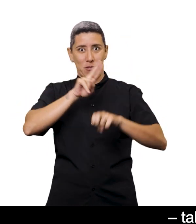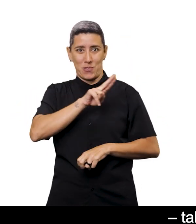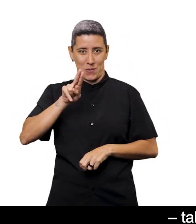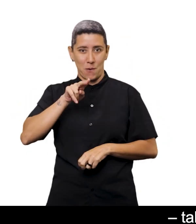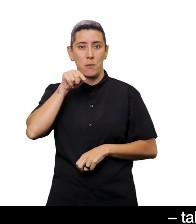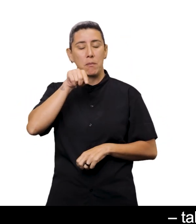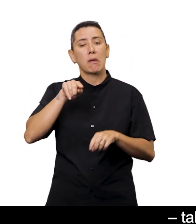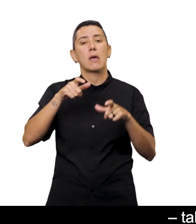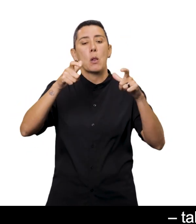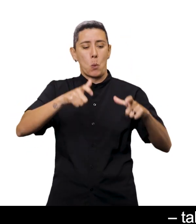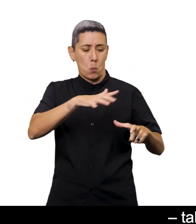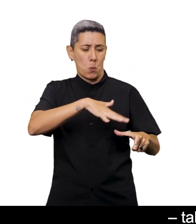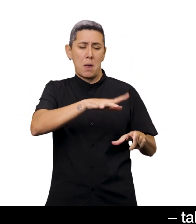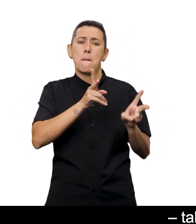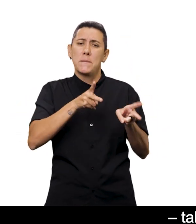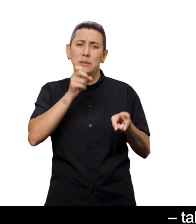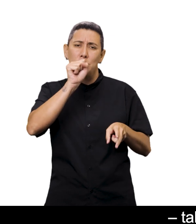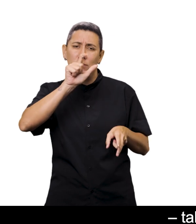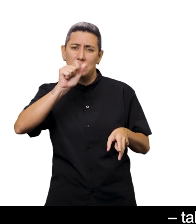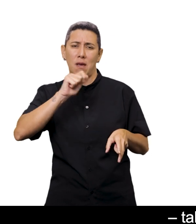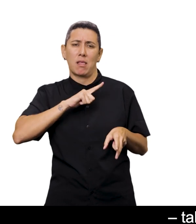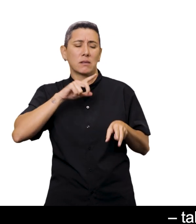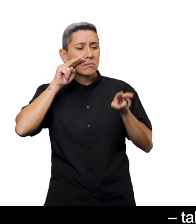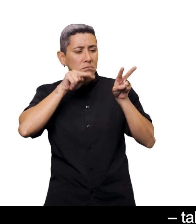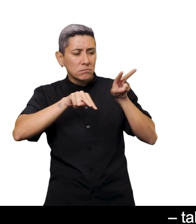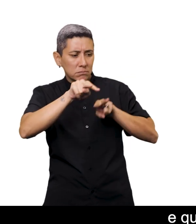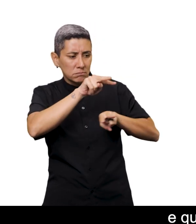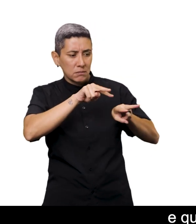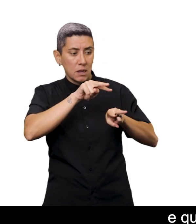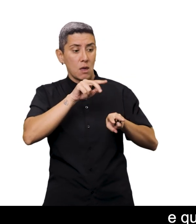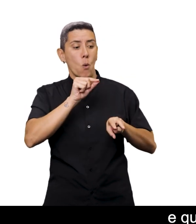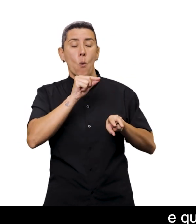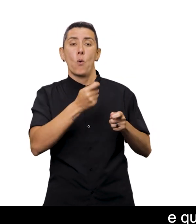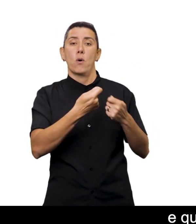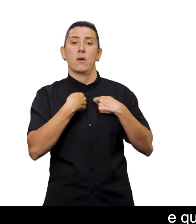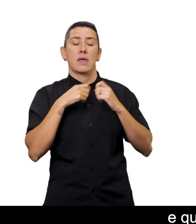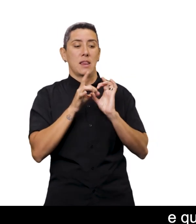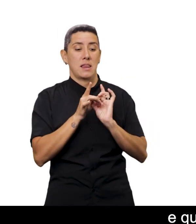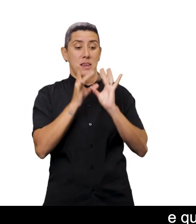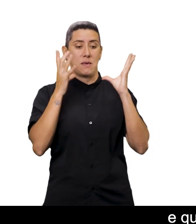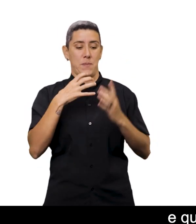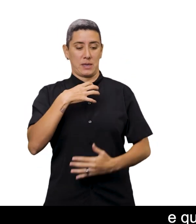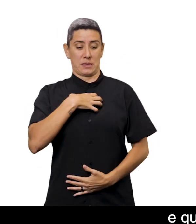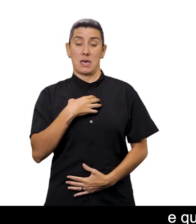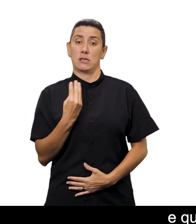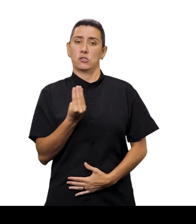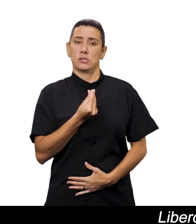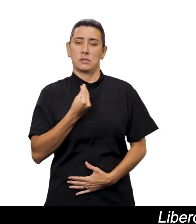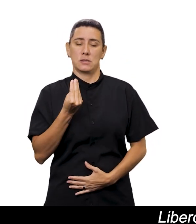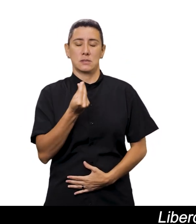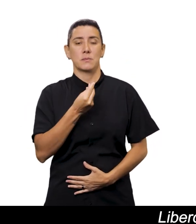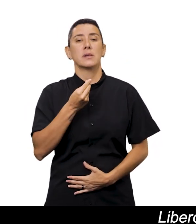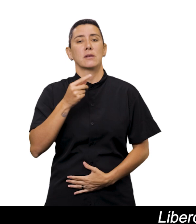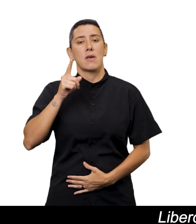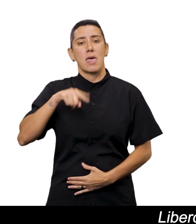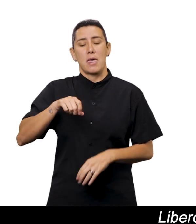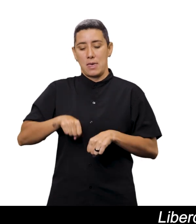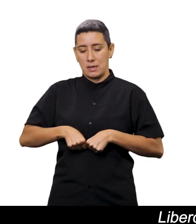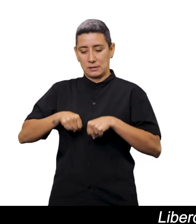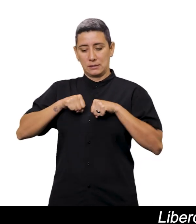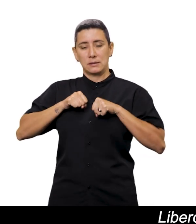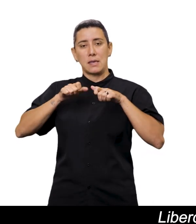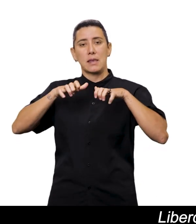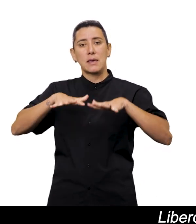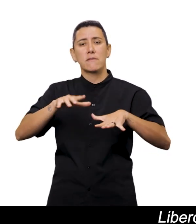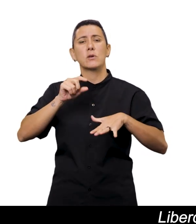tal como proposto pela obra que intitula a exposição e que também está localizada neste núcleo. Liberdade para